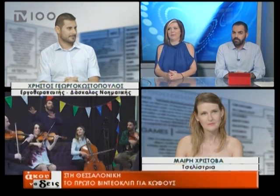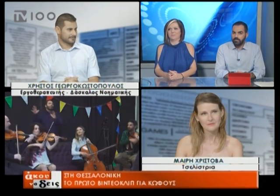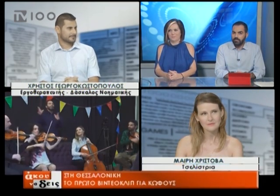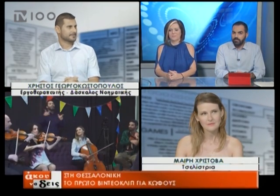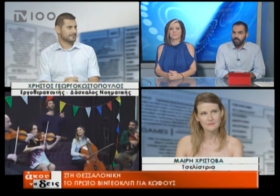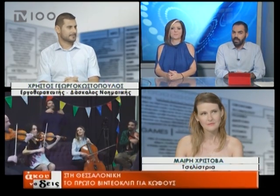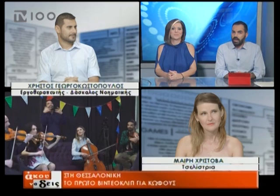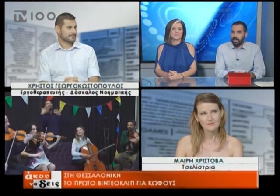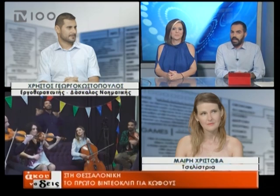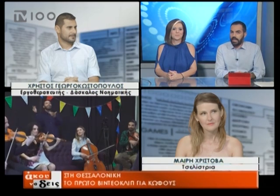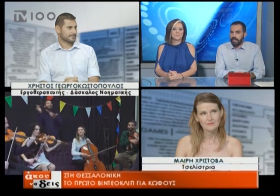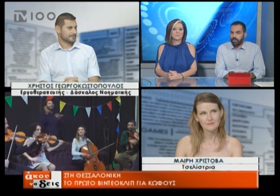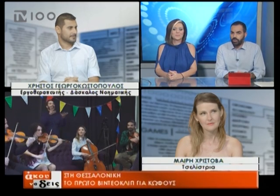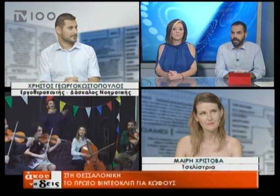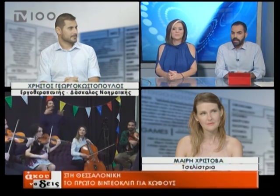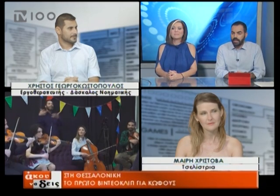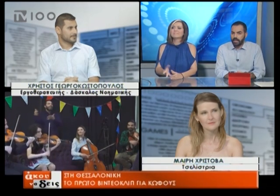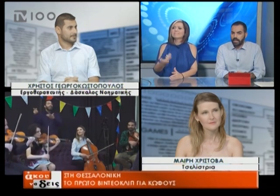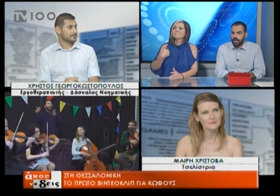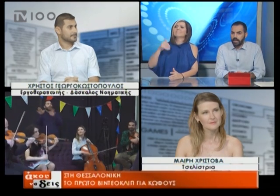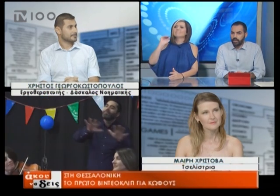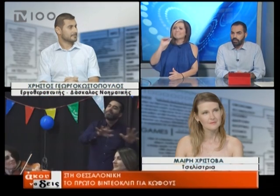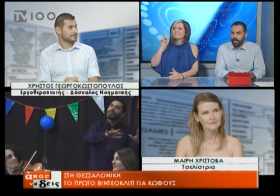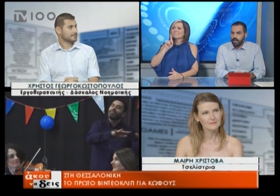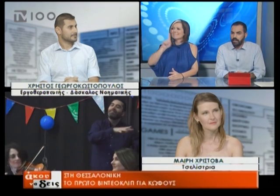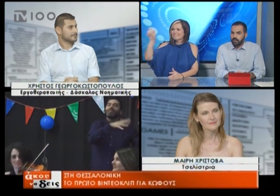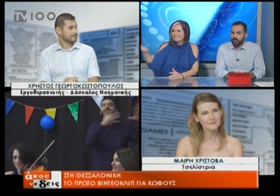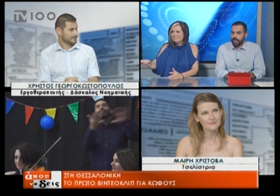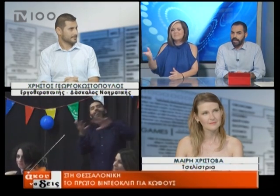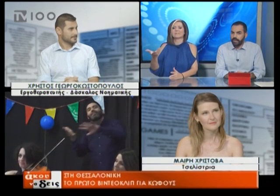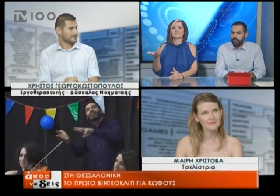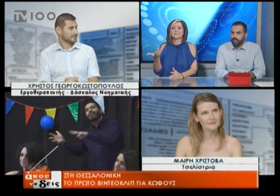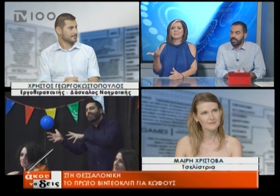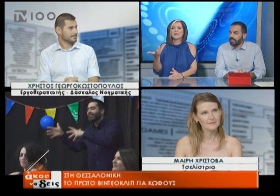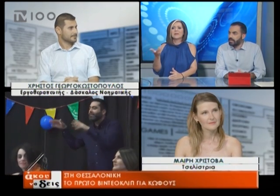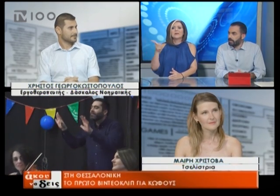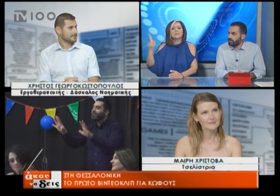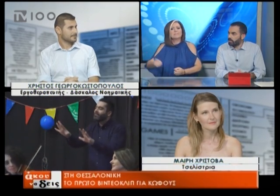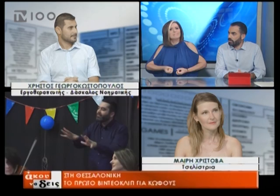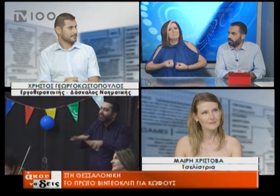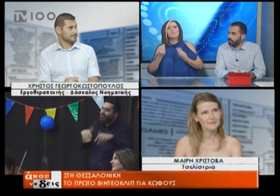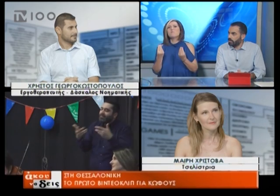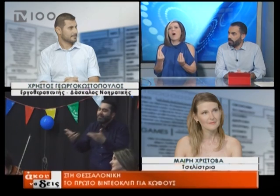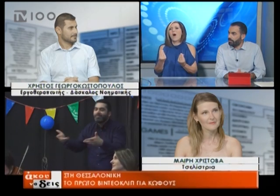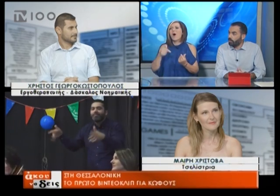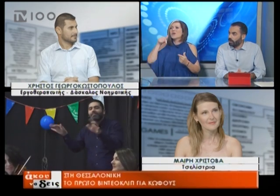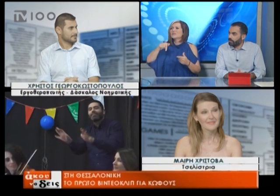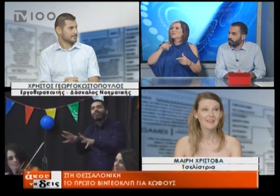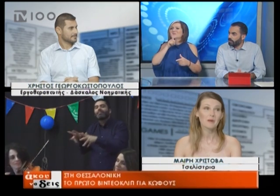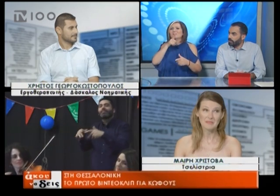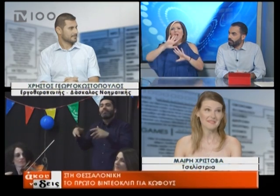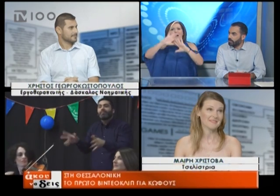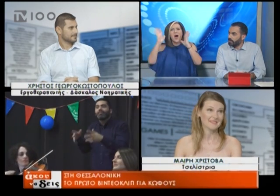μουσική. Να ρωτήσουμε και την κυρία Χρήστοβα, την δική της αίσθηση από αυτό το, από όλο